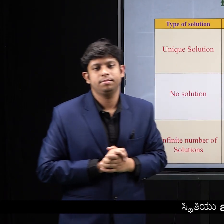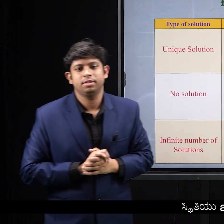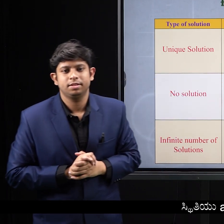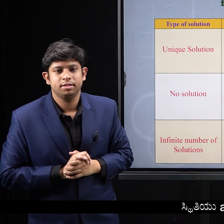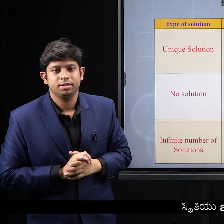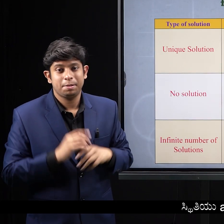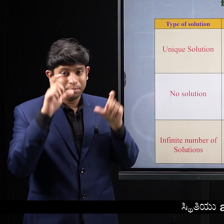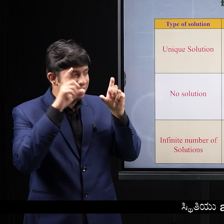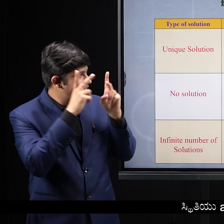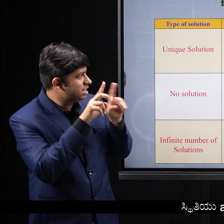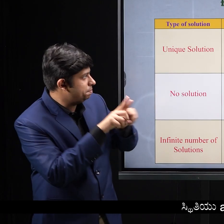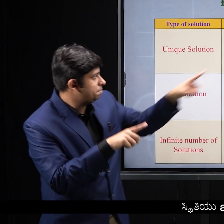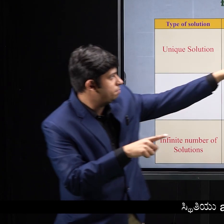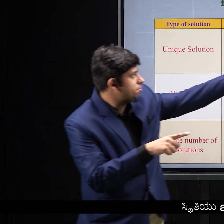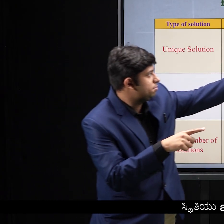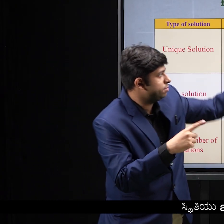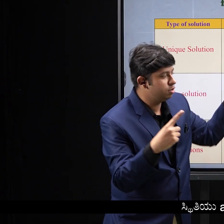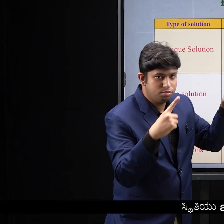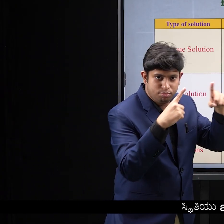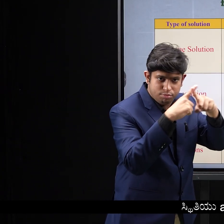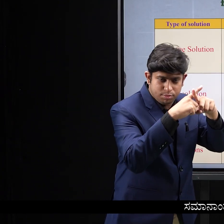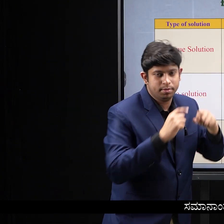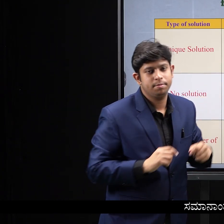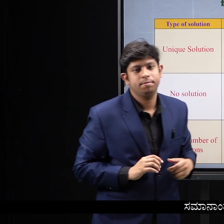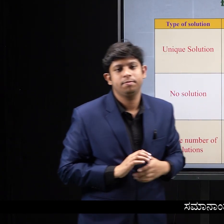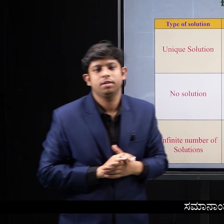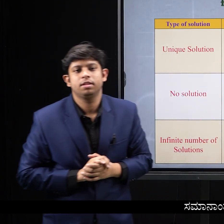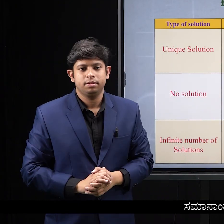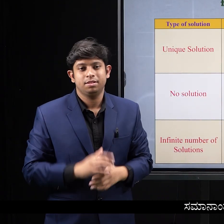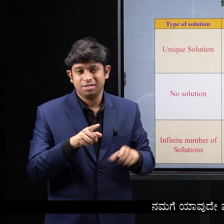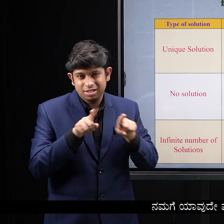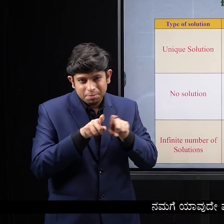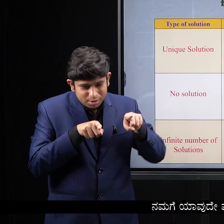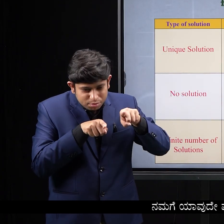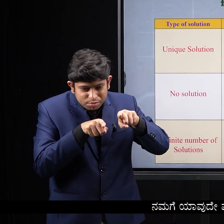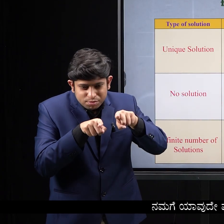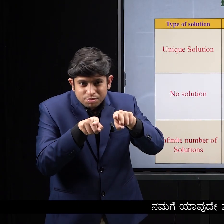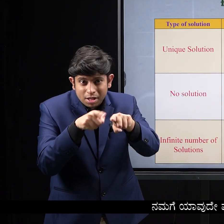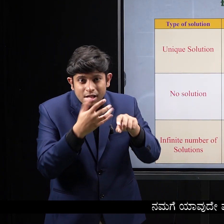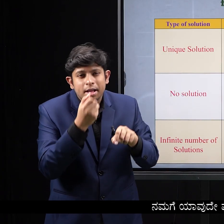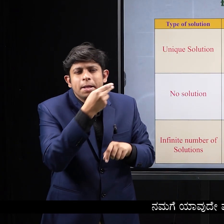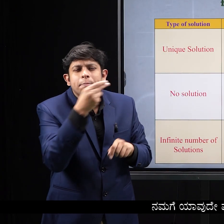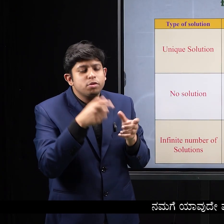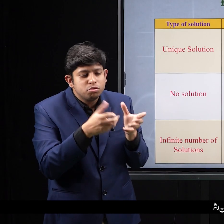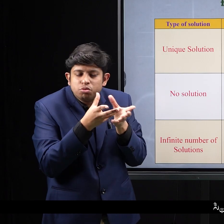a1/a2 ಸಮನಾಗಿಲ್ಲ b1/b2. ಸಮಾನಾಂತರ ರೇಖೆಗಳಿಗೆ ನಮಗೆ ಯಾವುದೇ ಪರಿಹಾರ ಸಿಗುವುದಿಲ್ಲ. ಸ್ಥಿತಿಯು